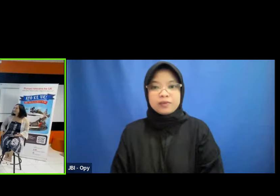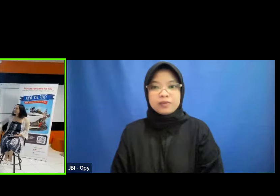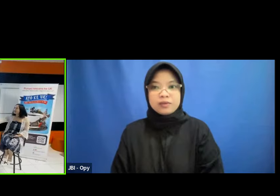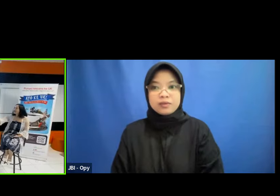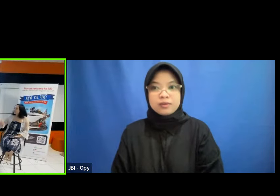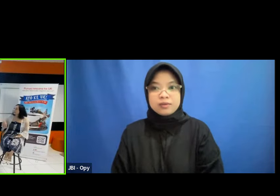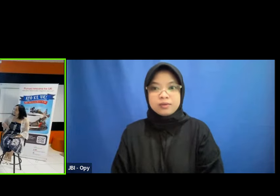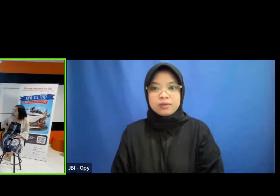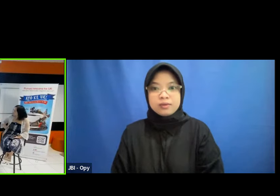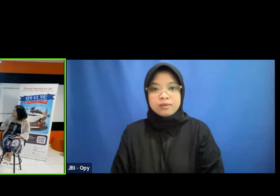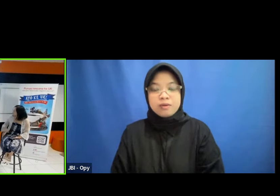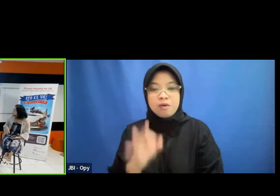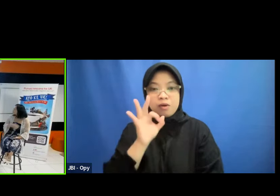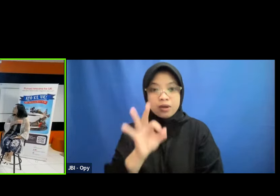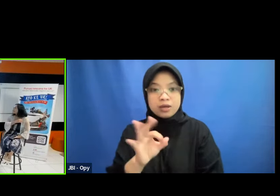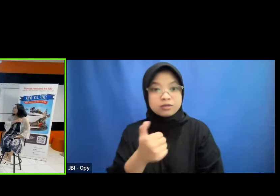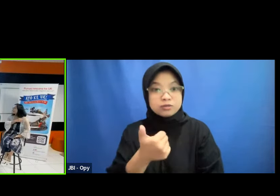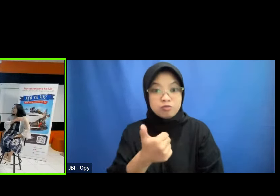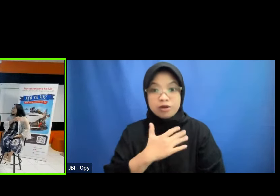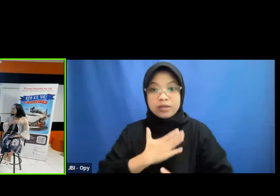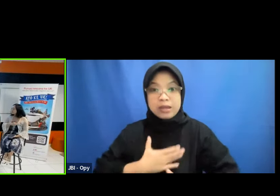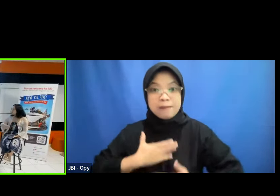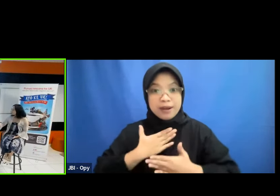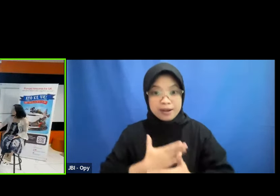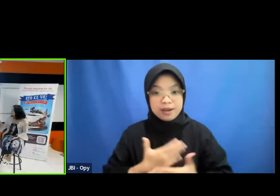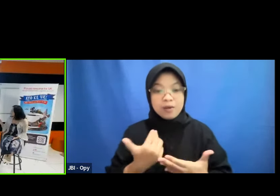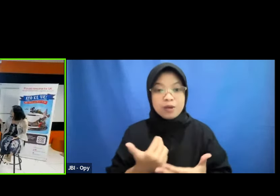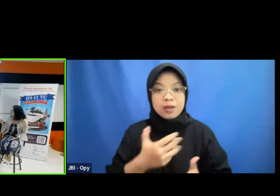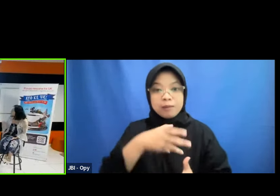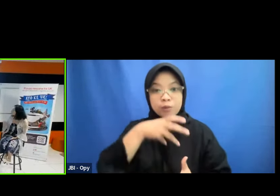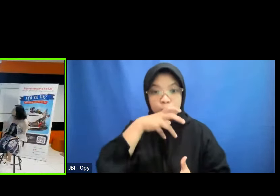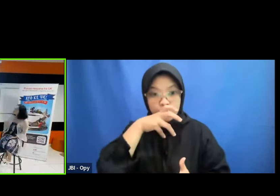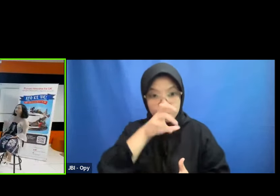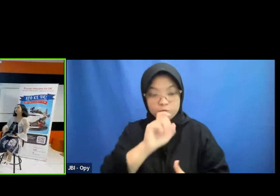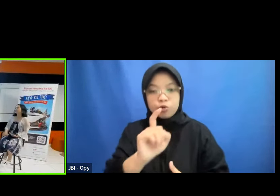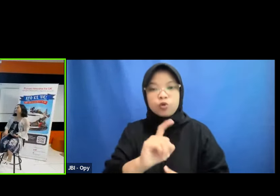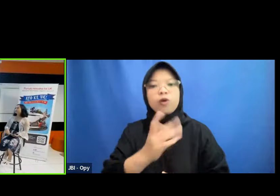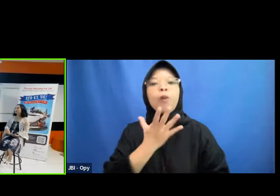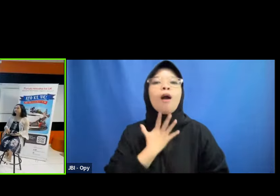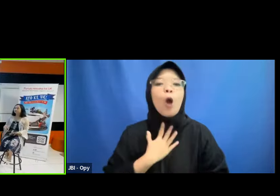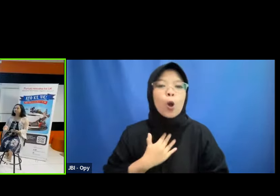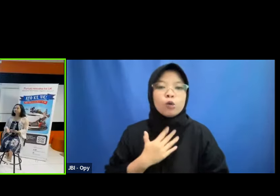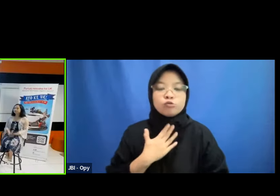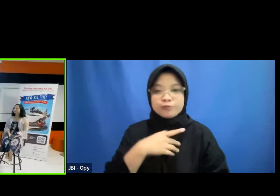okeah Oke nyaman semuanya boleh diambil minumnya juga kalau